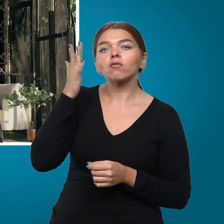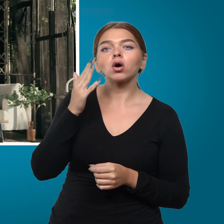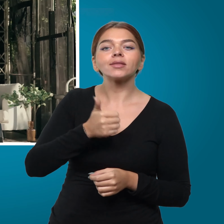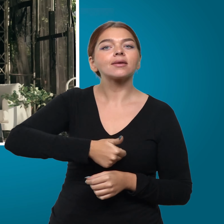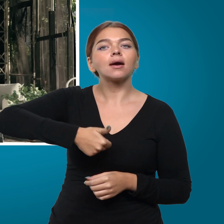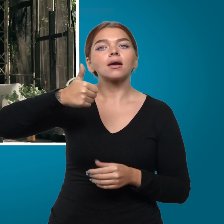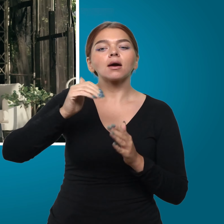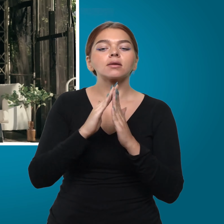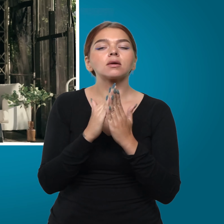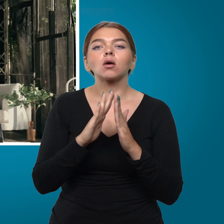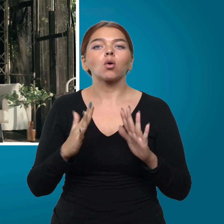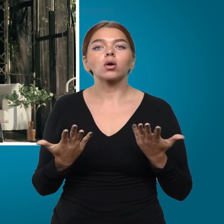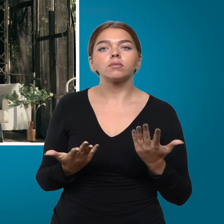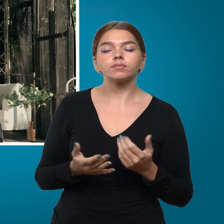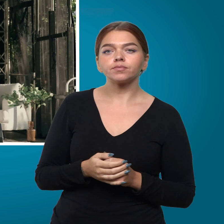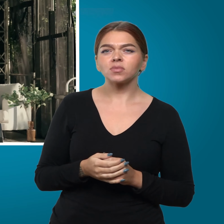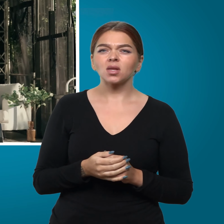tik tais baiginėjau